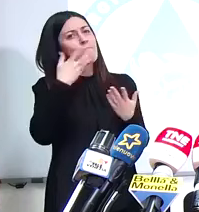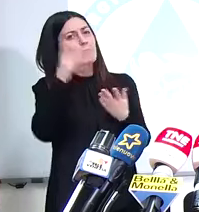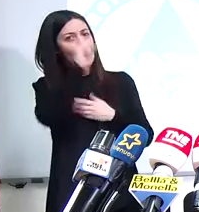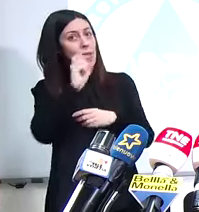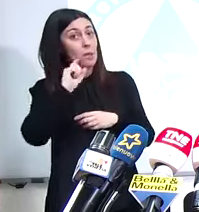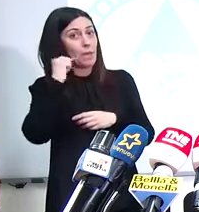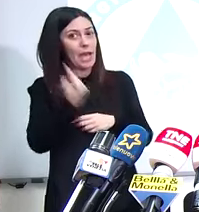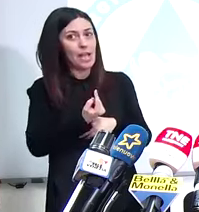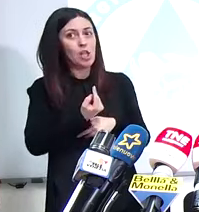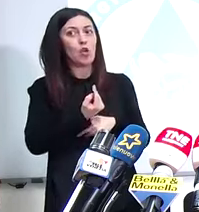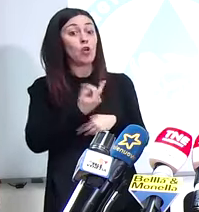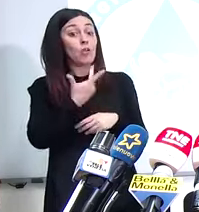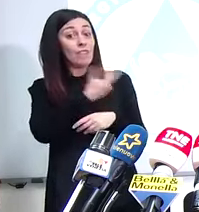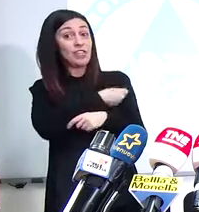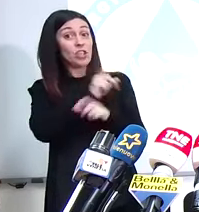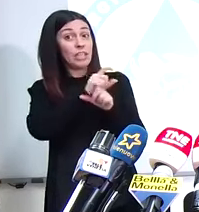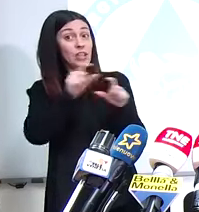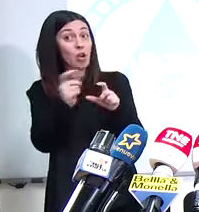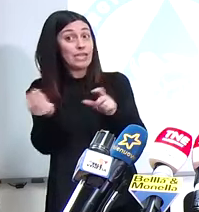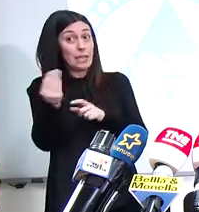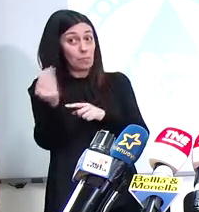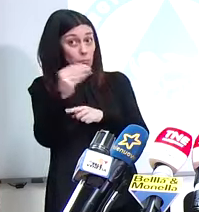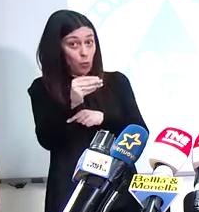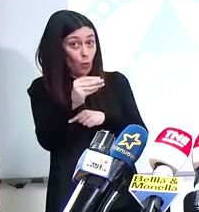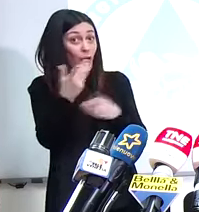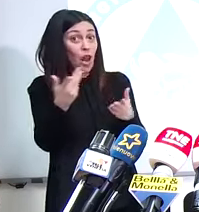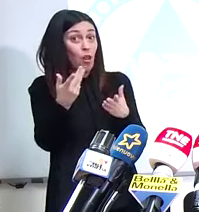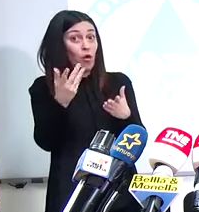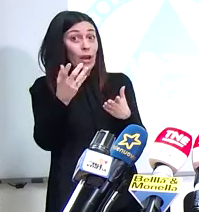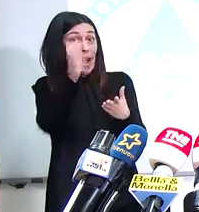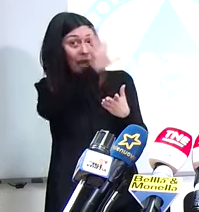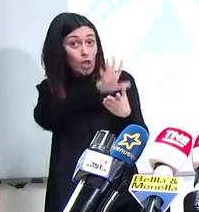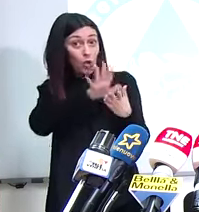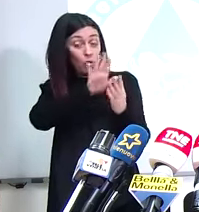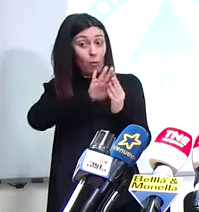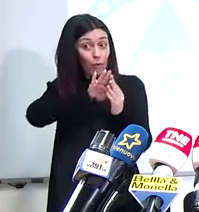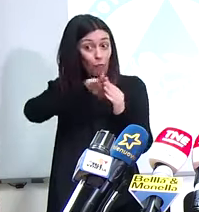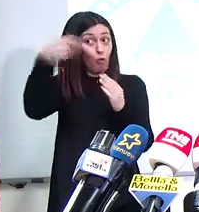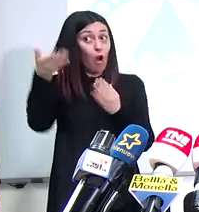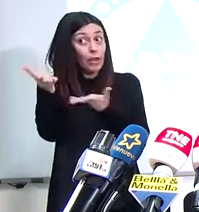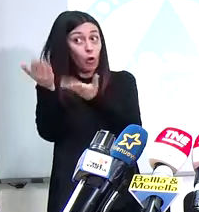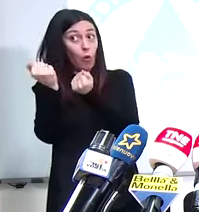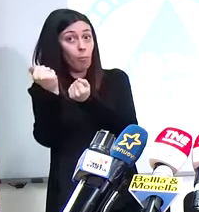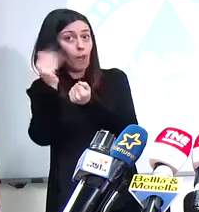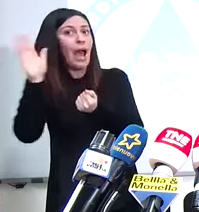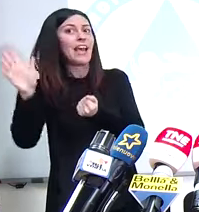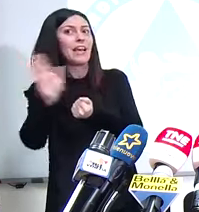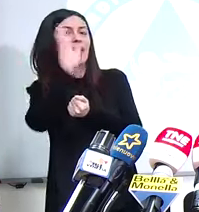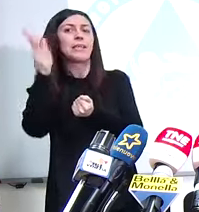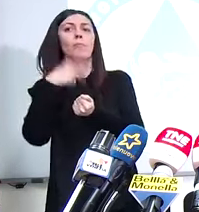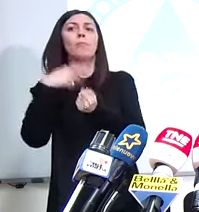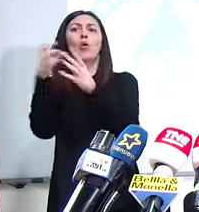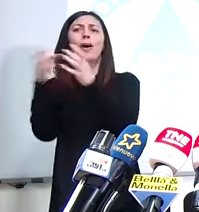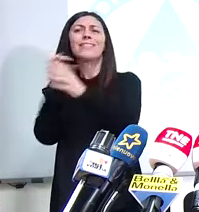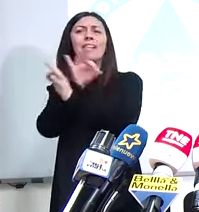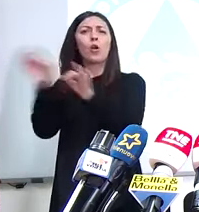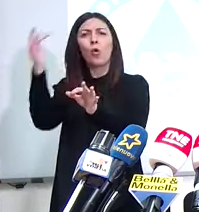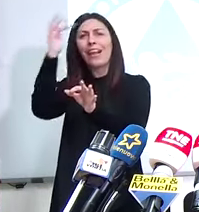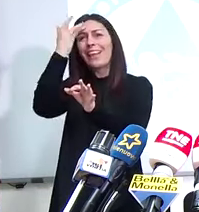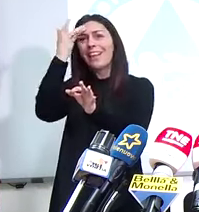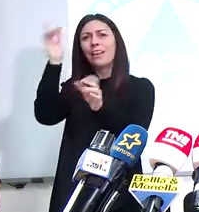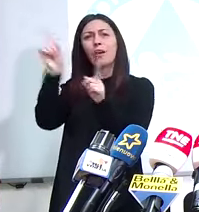supplementari andrebbero acquistate fuori dall'unione europea per esempio i stabilimenti in india come ha fatto la germania o in altri luoghi